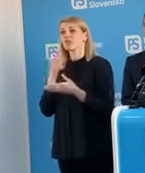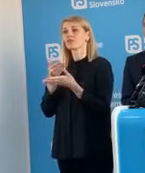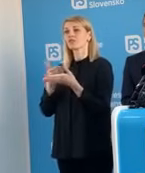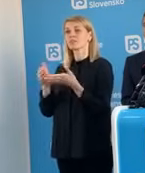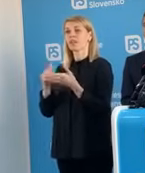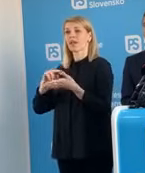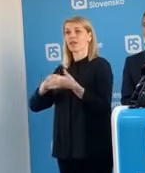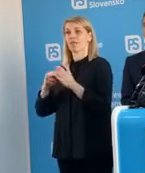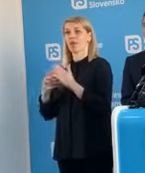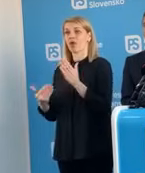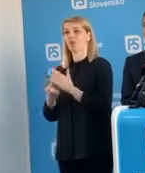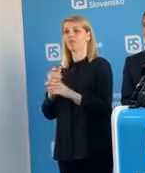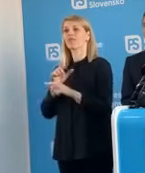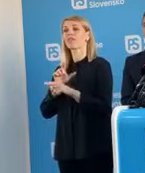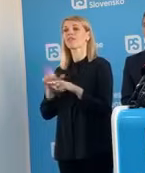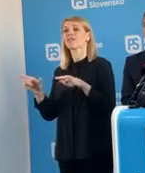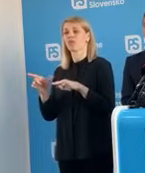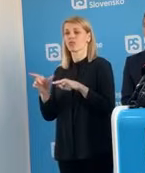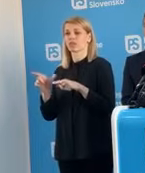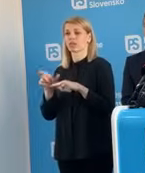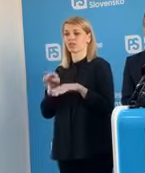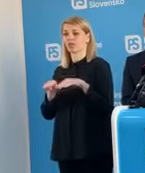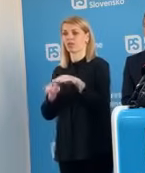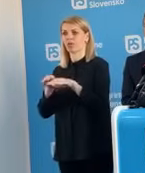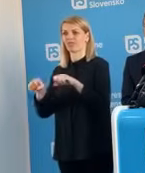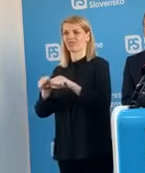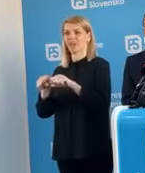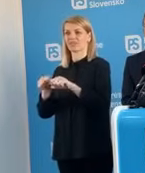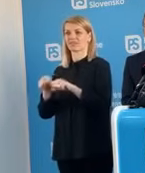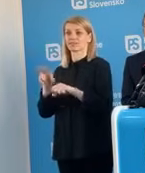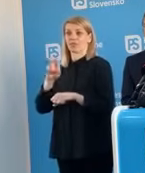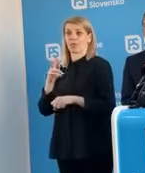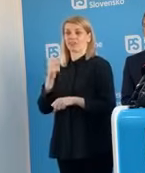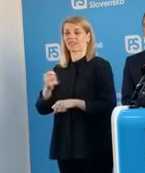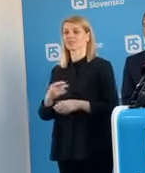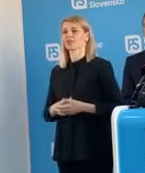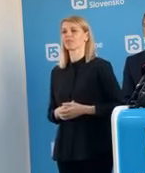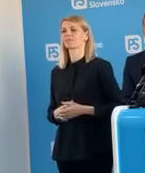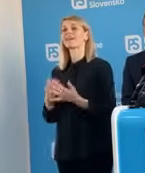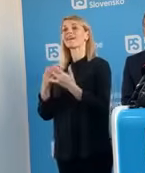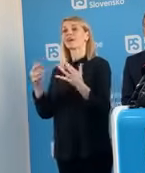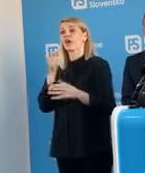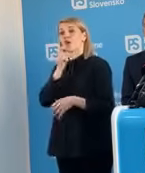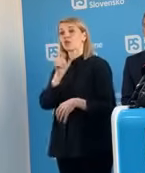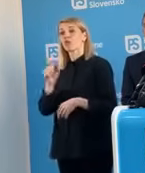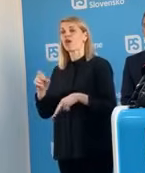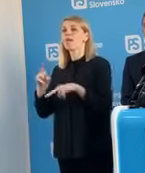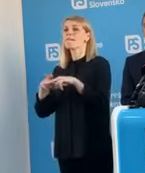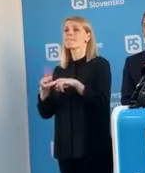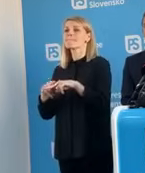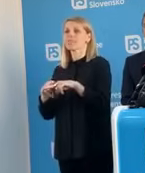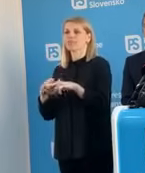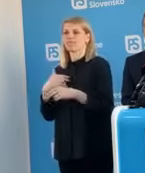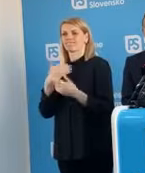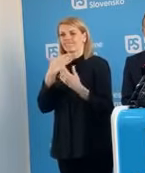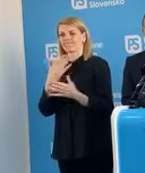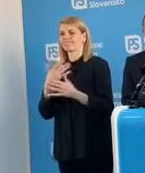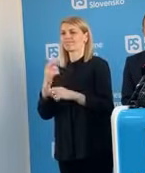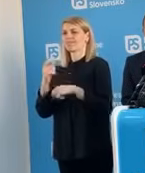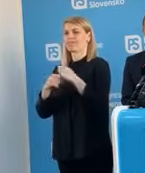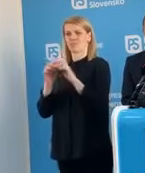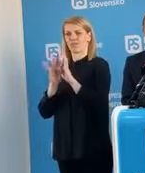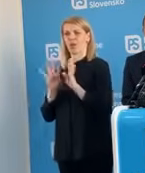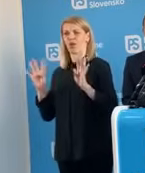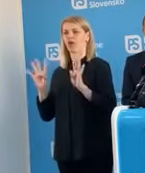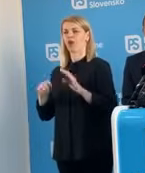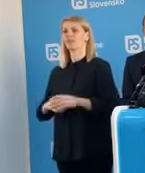pre Slovensko kvôli krokom vlády Roberta Fica. Dovoľte mi najskôr pár slov a potom dám slovo